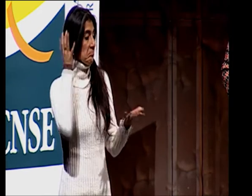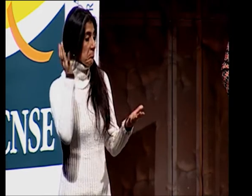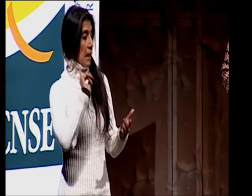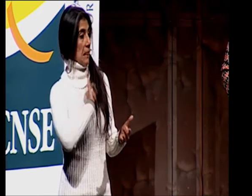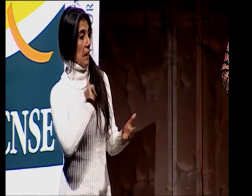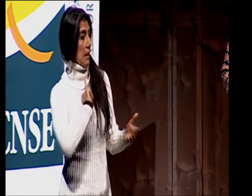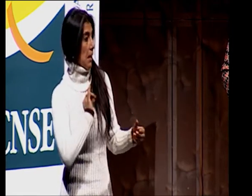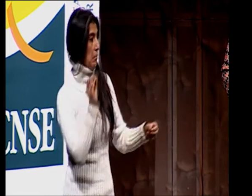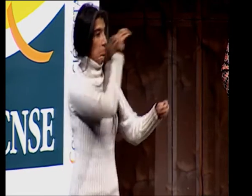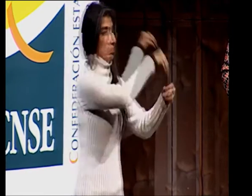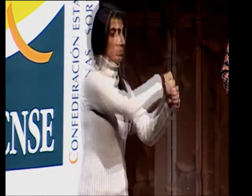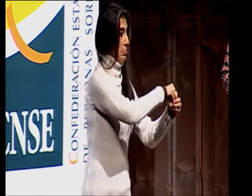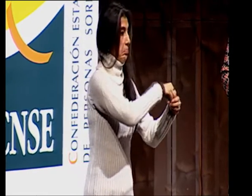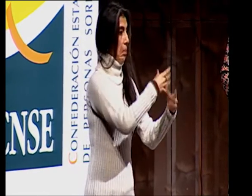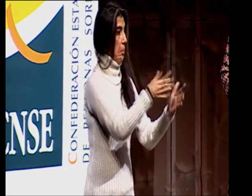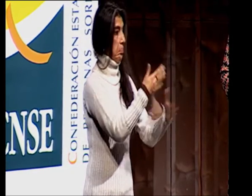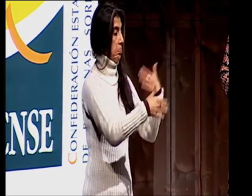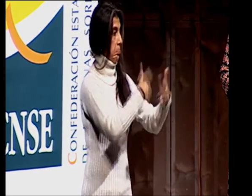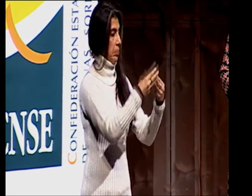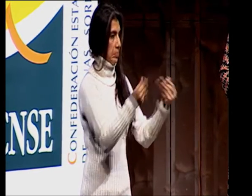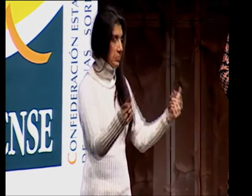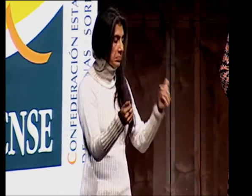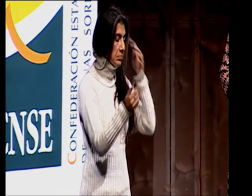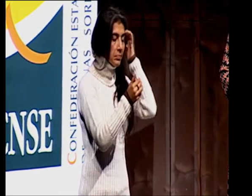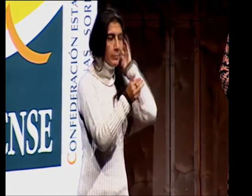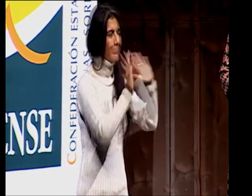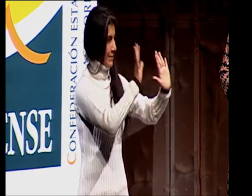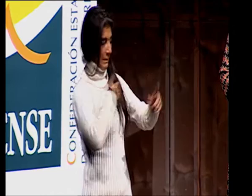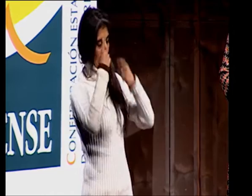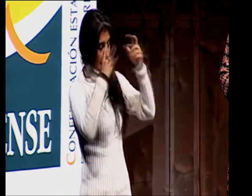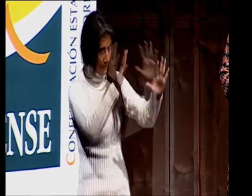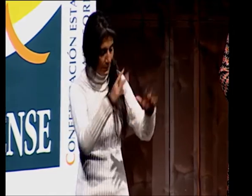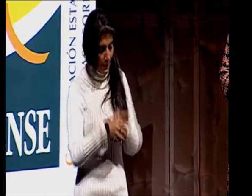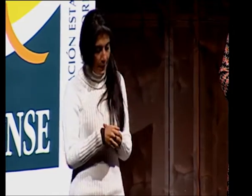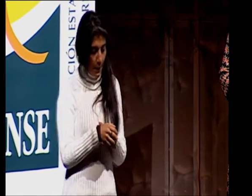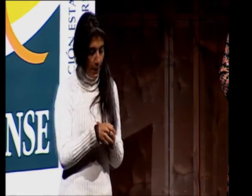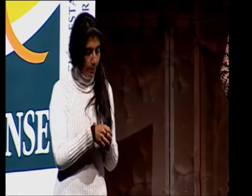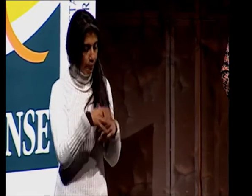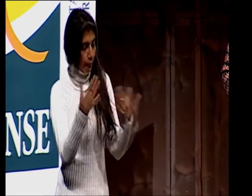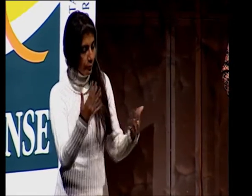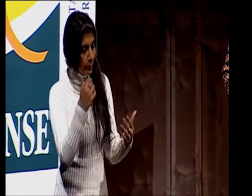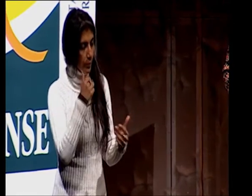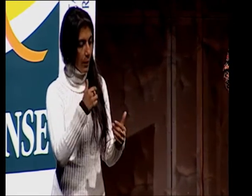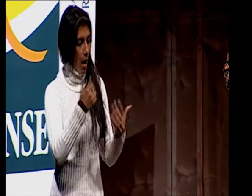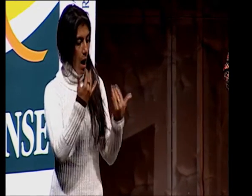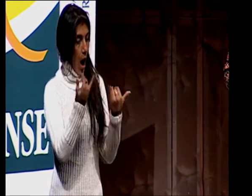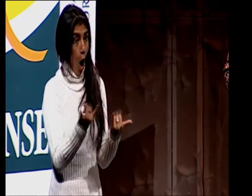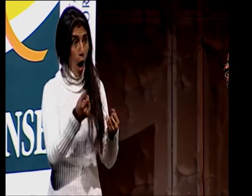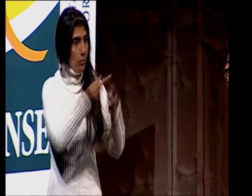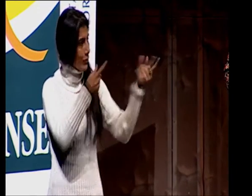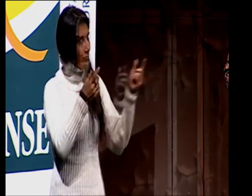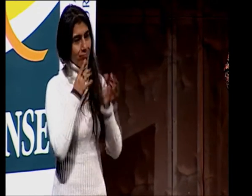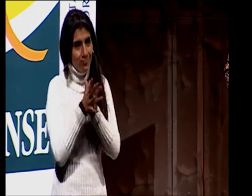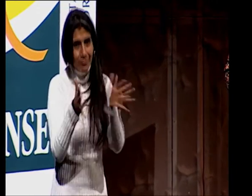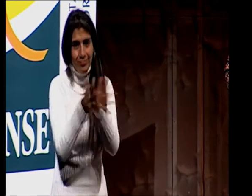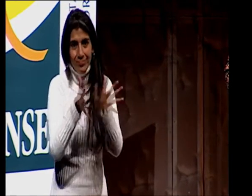implantes nucleares de la identidad eh A ver lo pienso y y